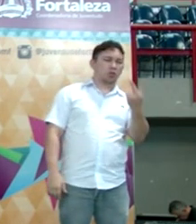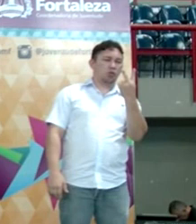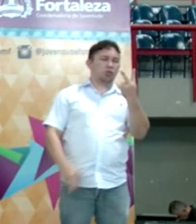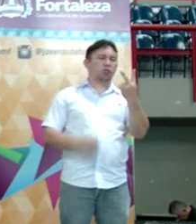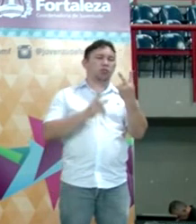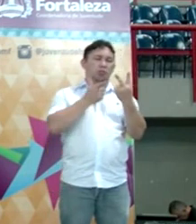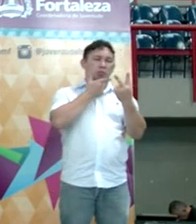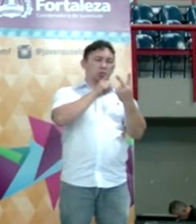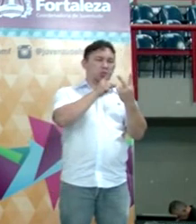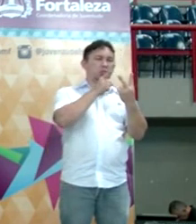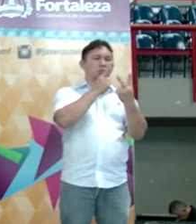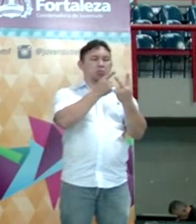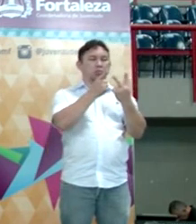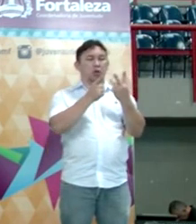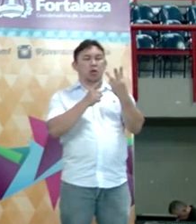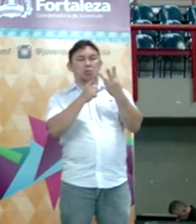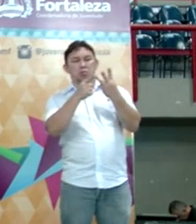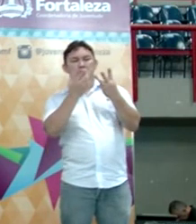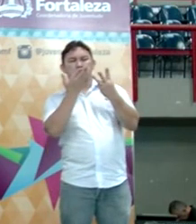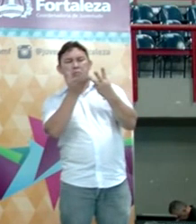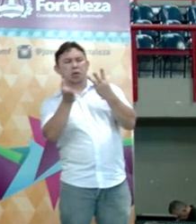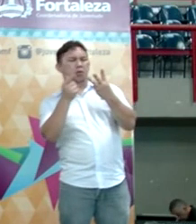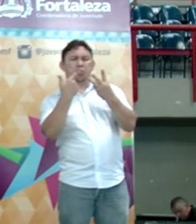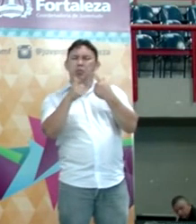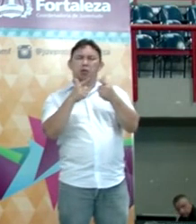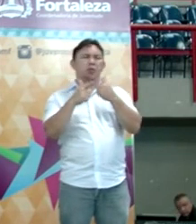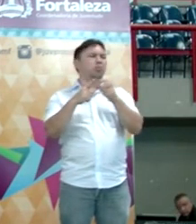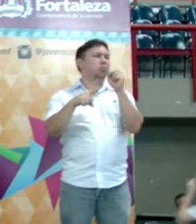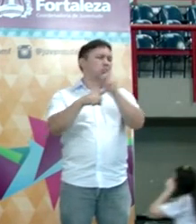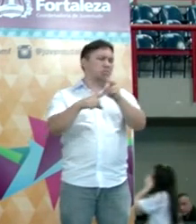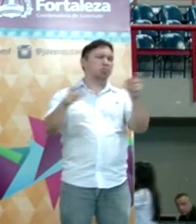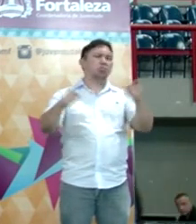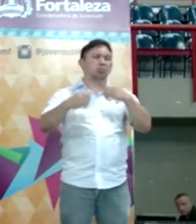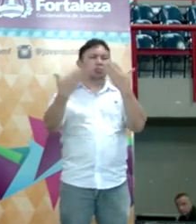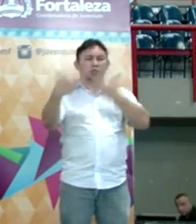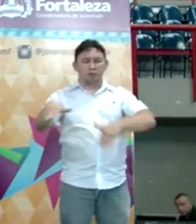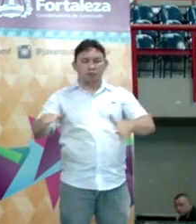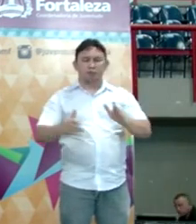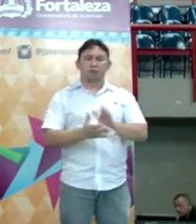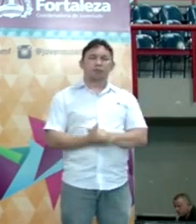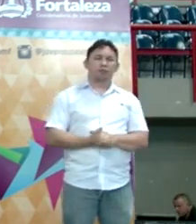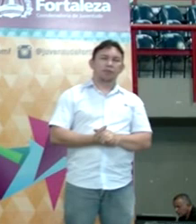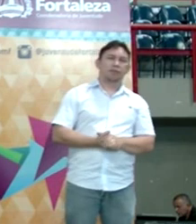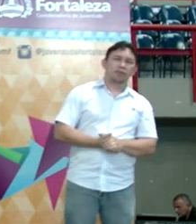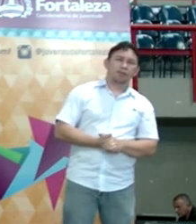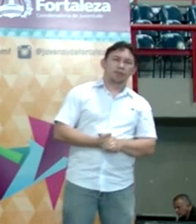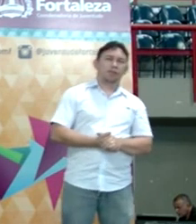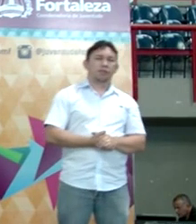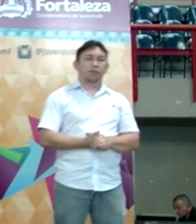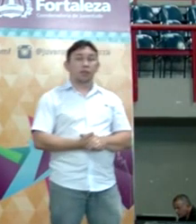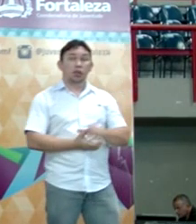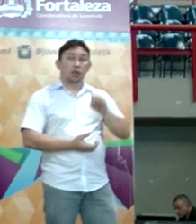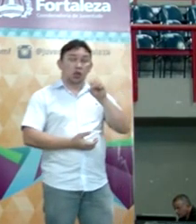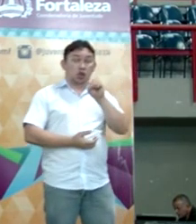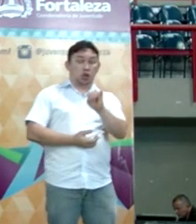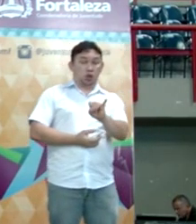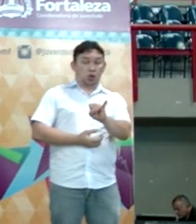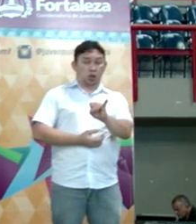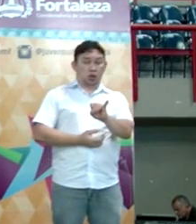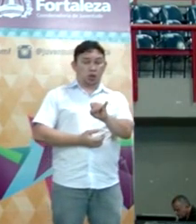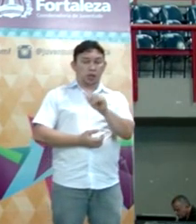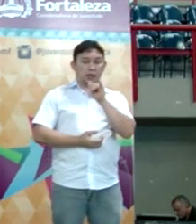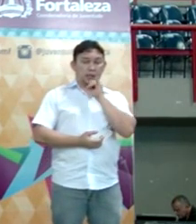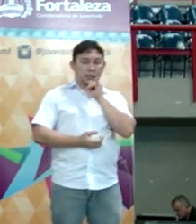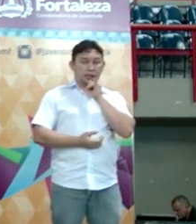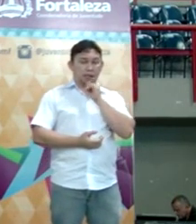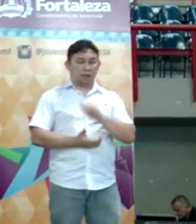em pelo menos 2 desses instrumentos. Então, se 2 der certo e 1 falhar, ele vai ser aprovado. Mas se acontecer isso